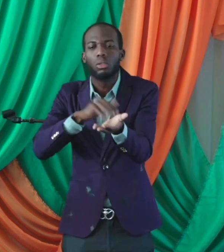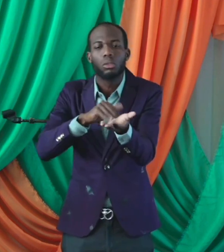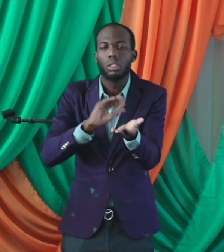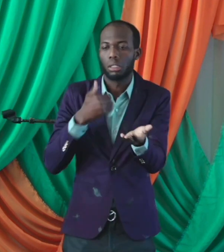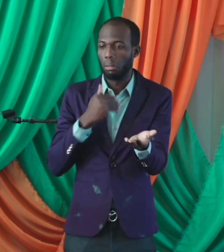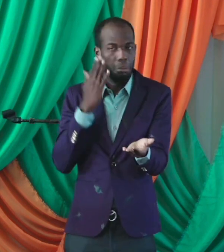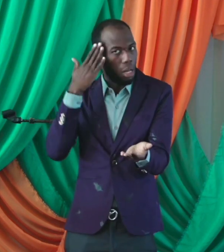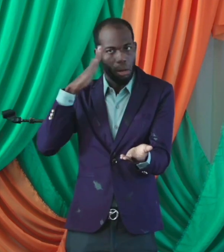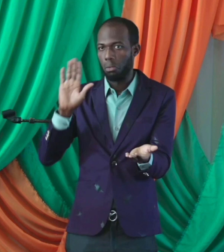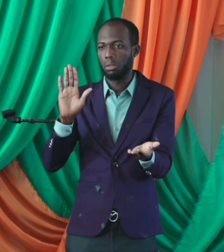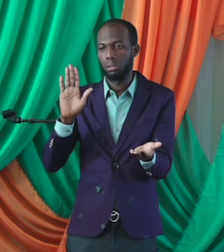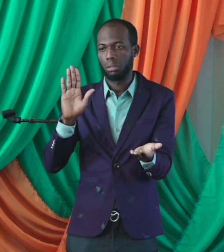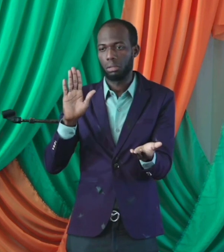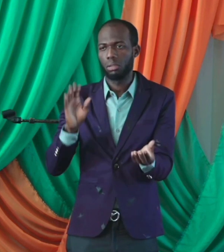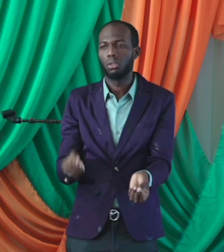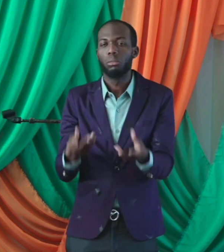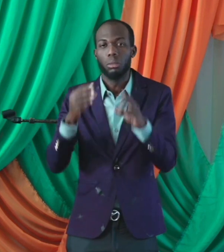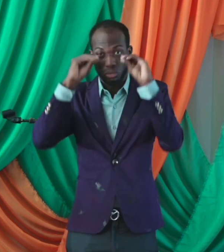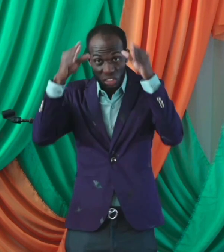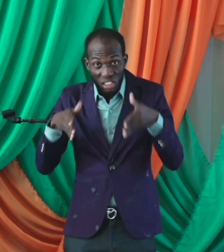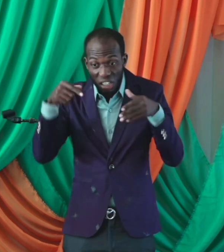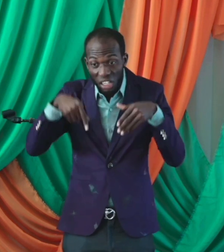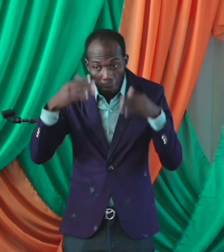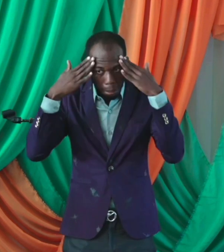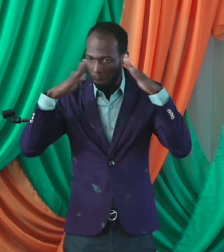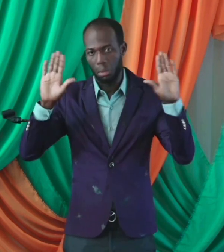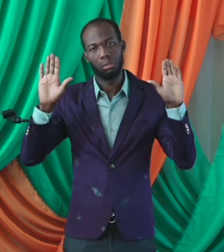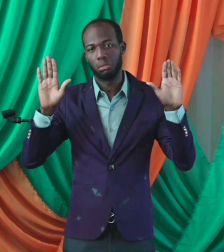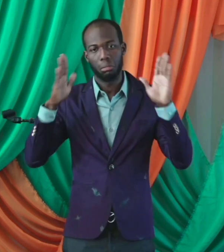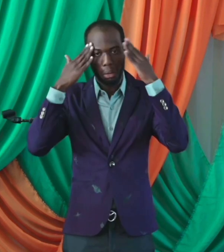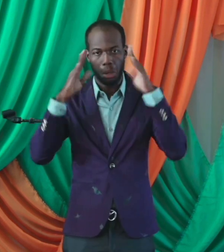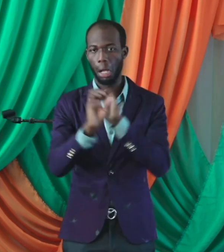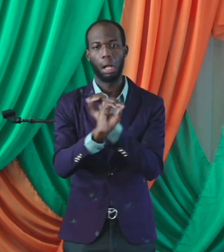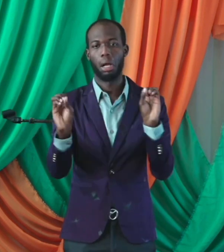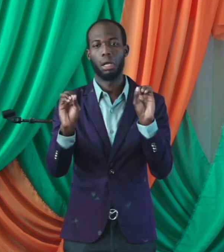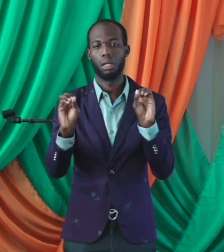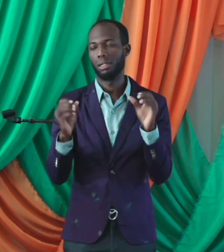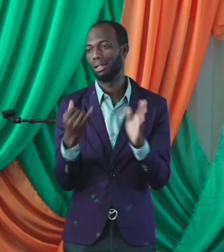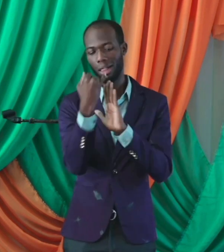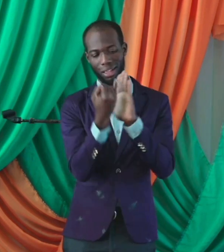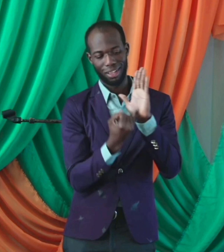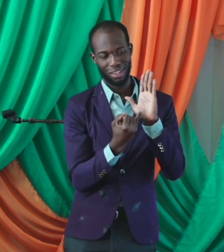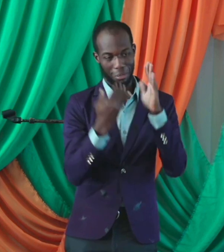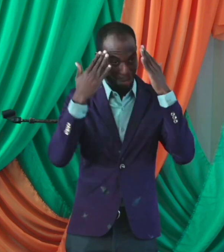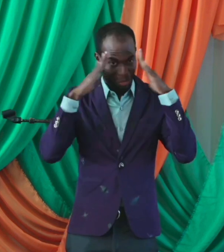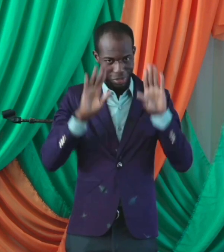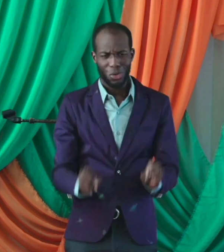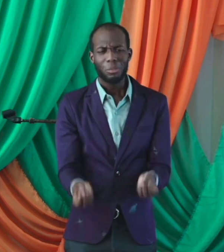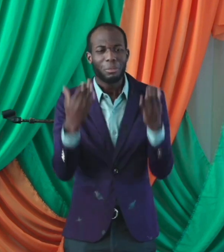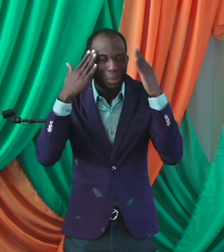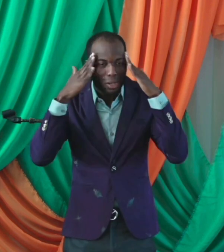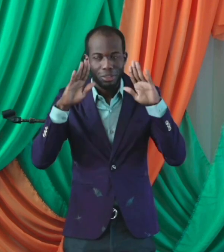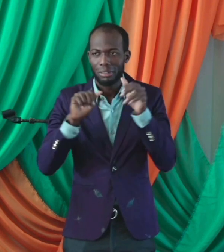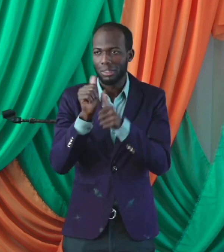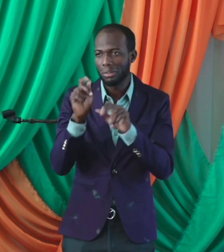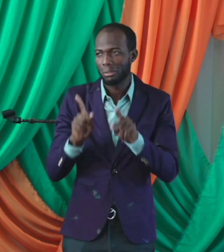nous avons. Nous parlons combien de professeurs nous avons. Quand comme artisan gain et chaque